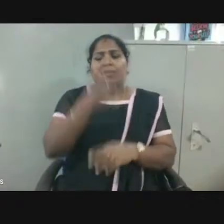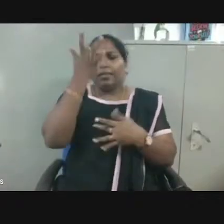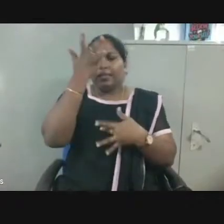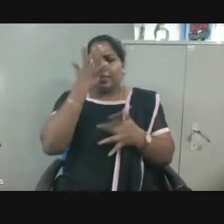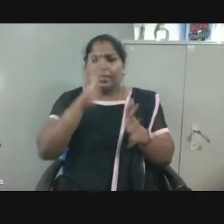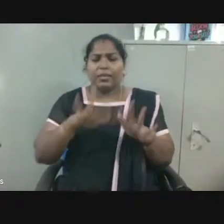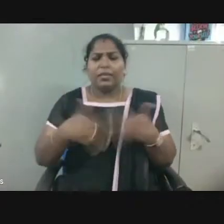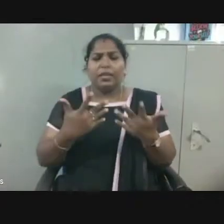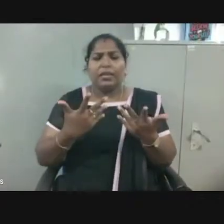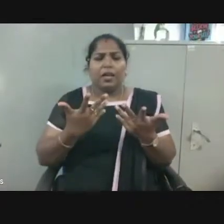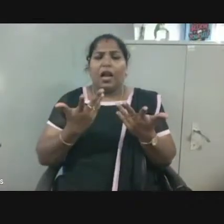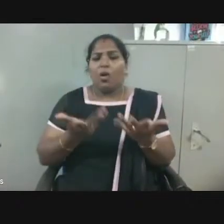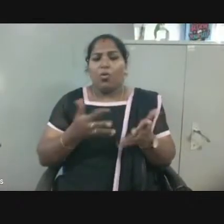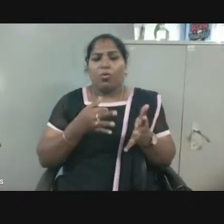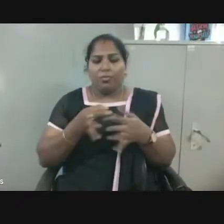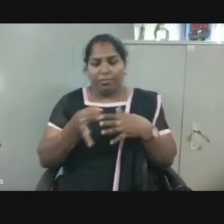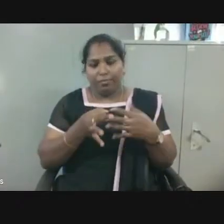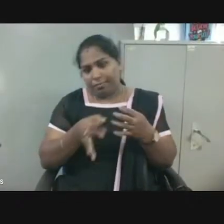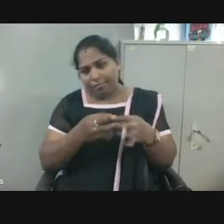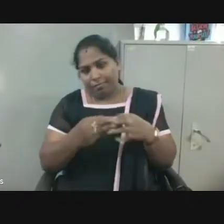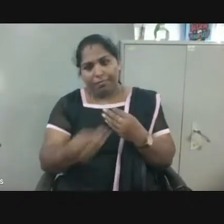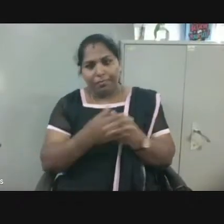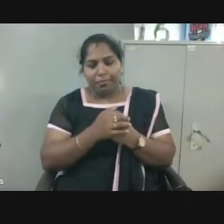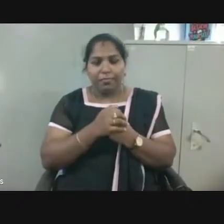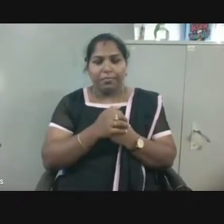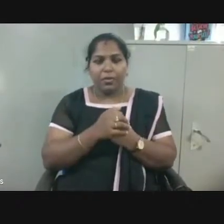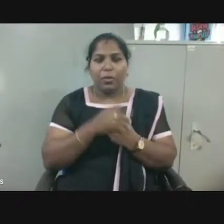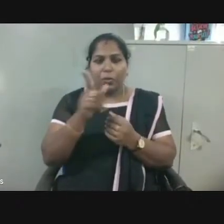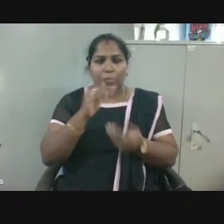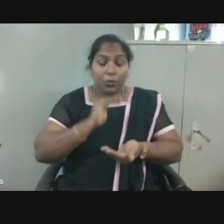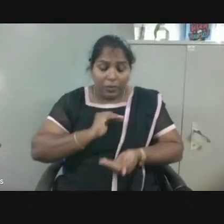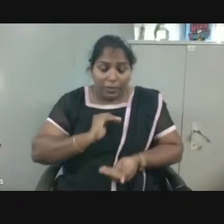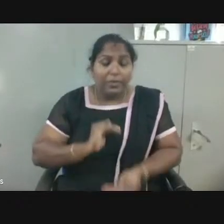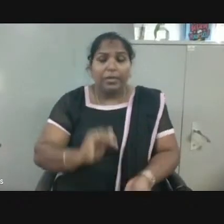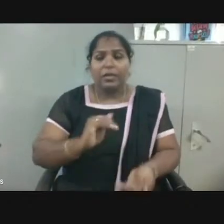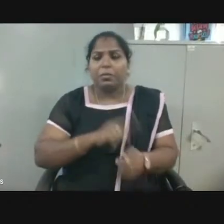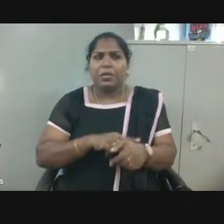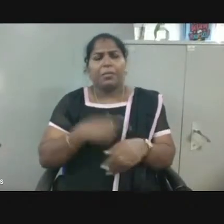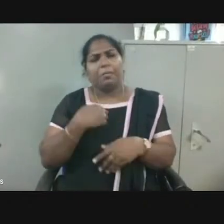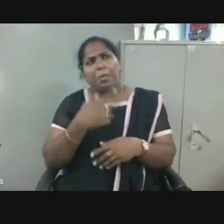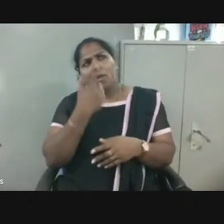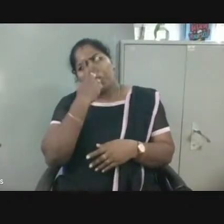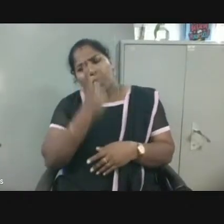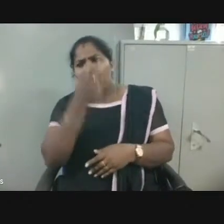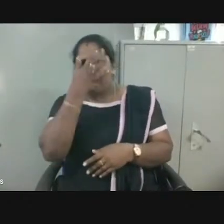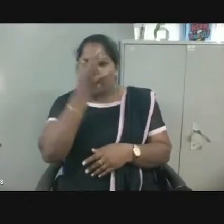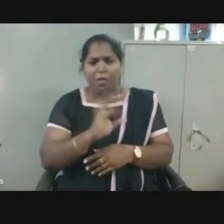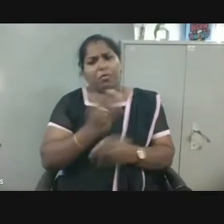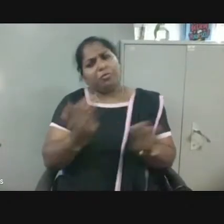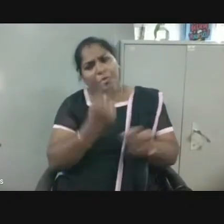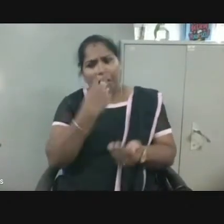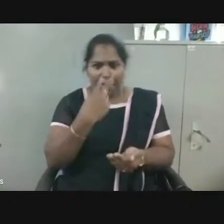അതുപോലെ ഓരോന്നും പടിപടിയായിട്ടേ വരുള്ളൂ. കുഞ്ഞ് ജനിക്കുമ്പോൾ നമുക്ക് ഇതിനെക്കുറിച്ച് ഒരു ബുദ്ധിമുട്ടും കാണില്ല. കാരണം കുഞ്ഞ് കരയുന്നുണ്ടാവും, കുഞ്ഞ്